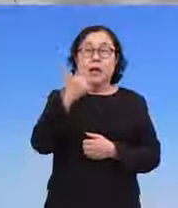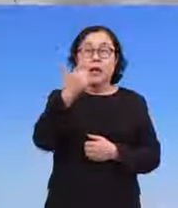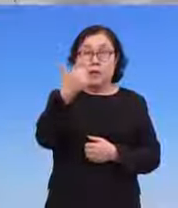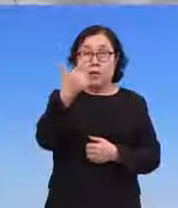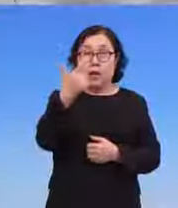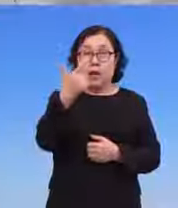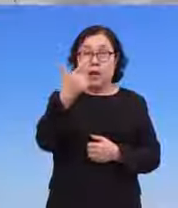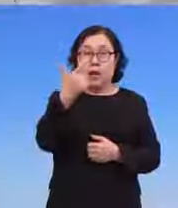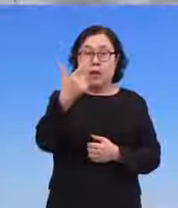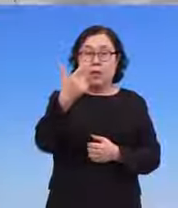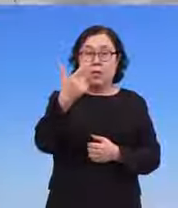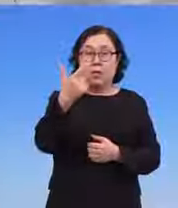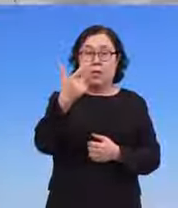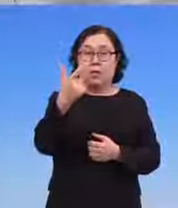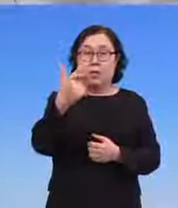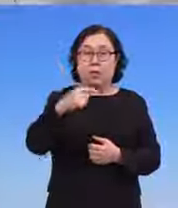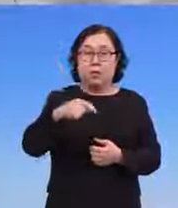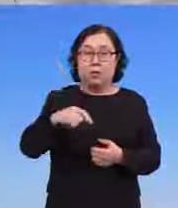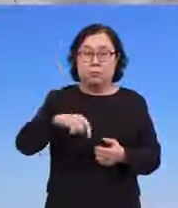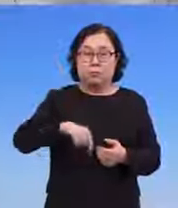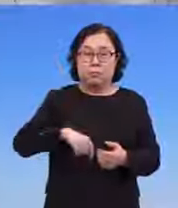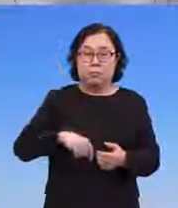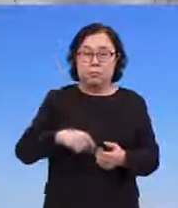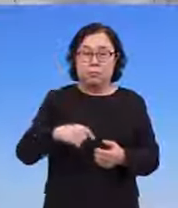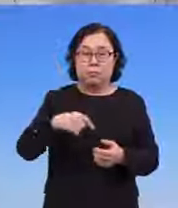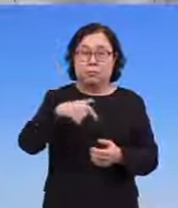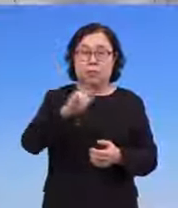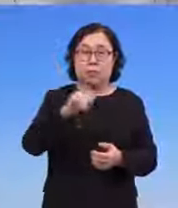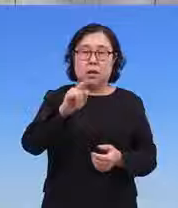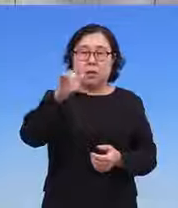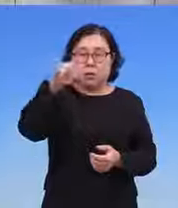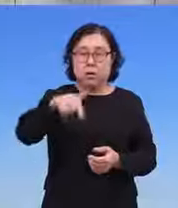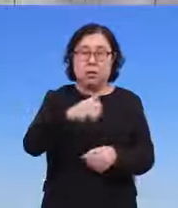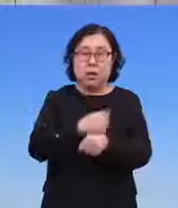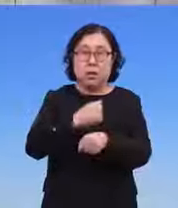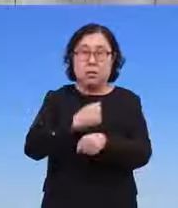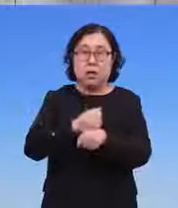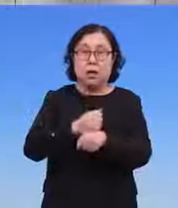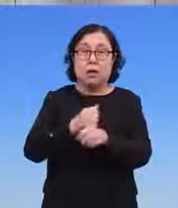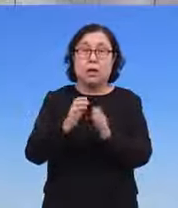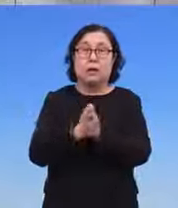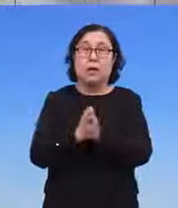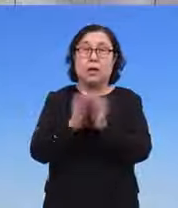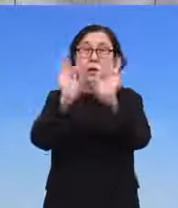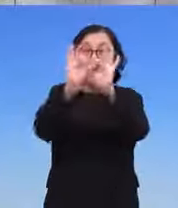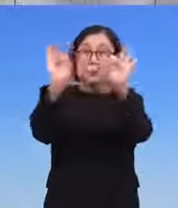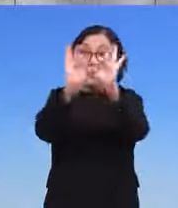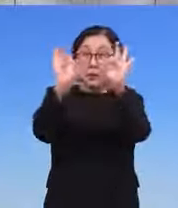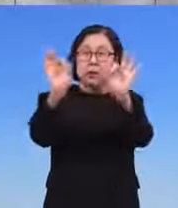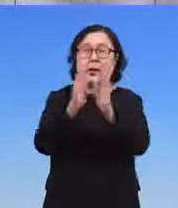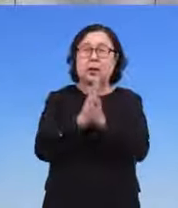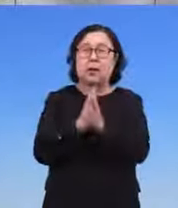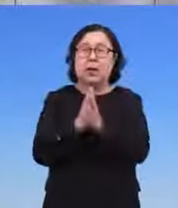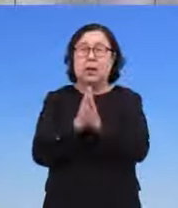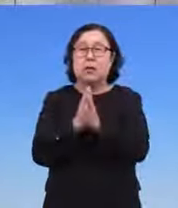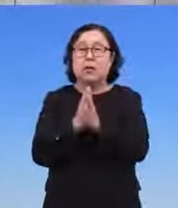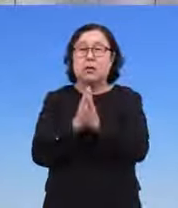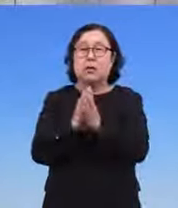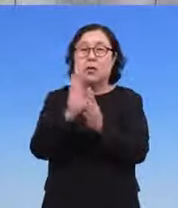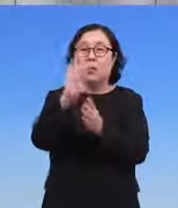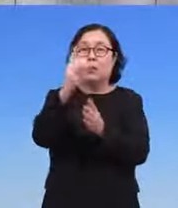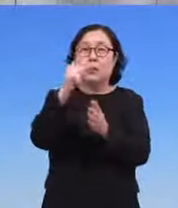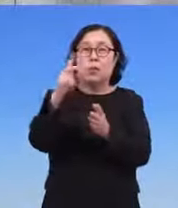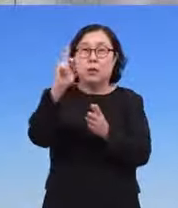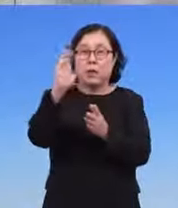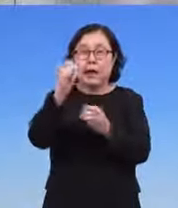그동안 6개의 분립개척을 해봤잖아요. 여기에 한 층은 전부 이제 차라리 아예 그 개척교회 할 수